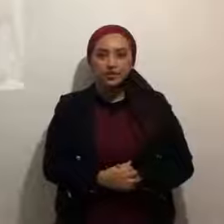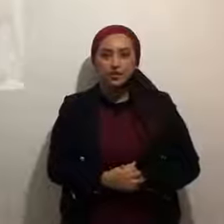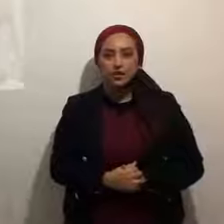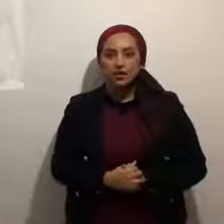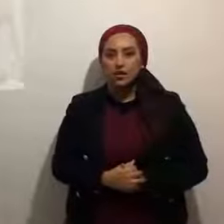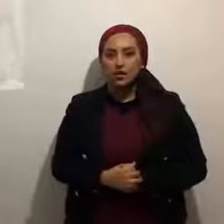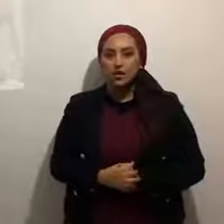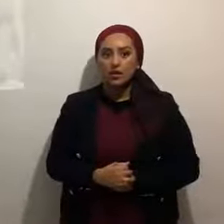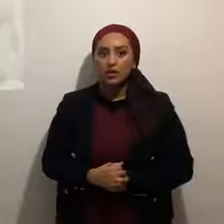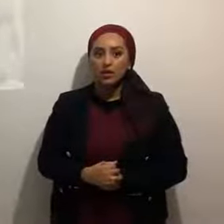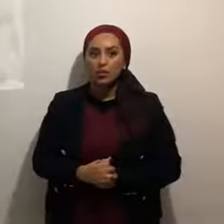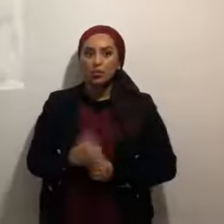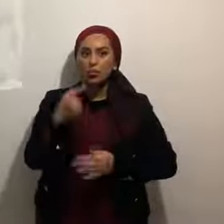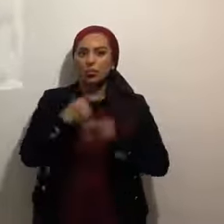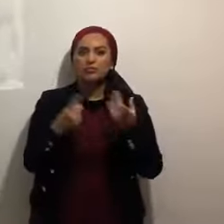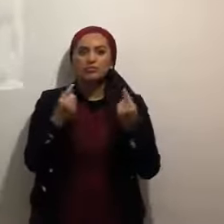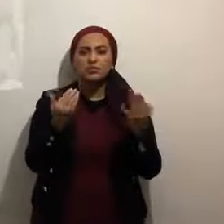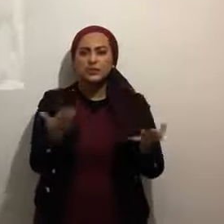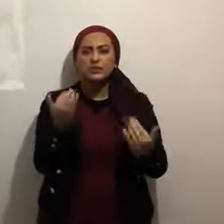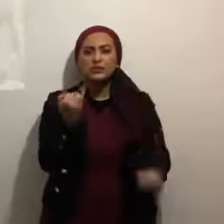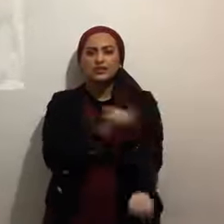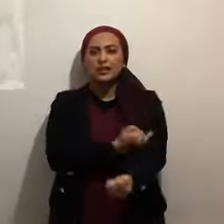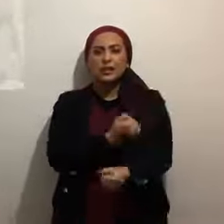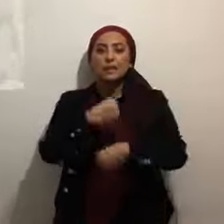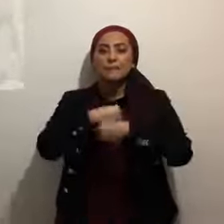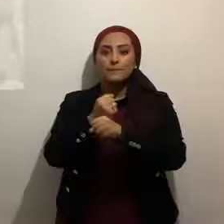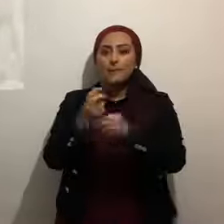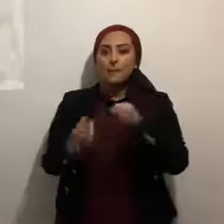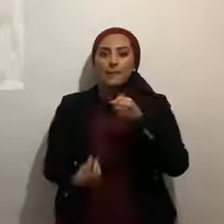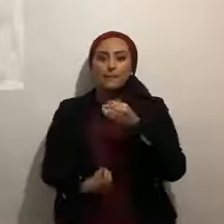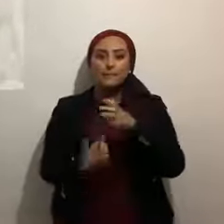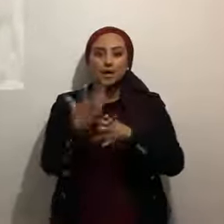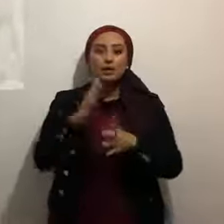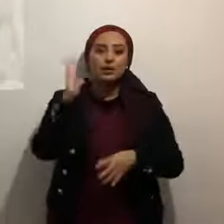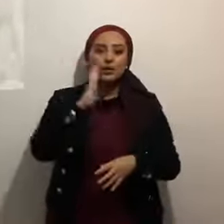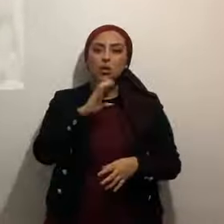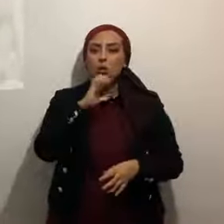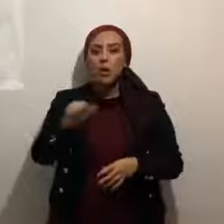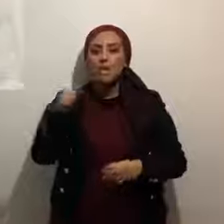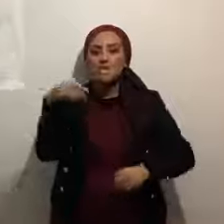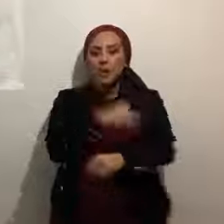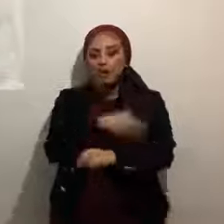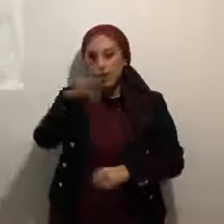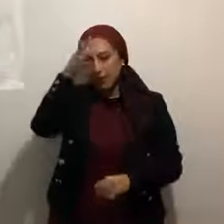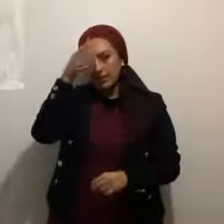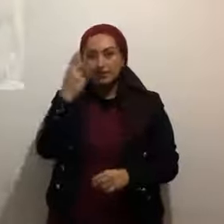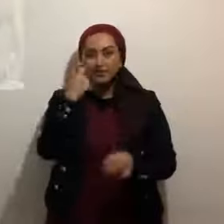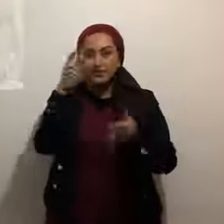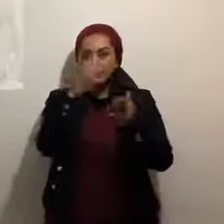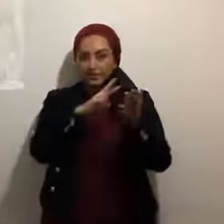Entonces, ¿qué hizo Isaac? Hizo fluir el antiguo poder de su padre. Lo acabamos de leer.